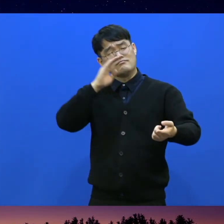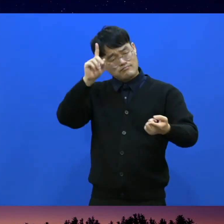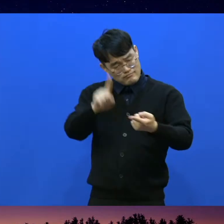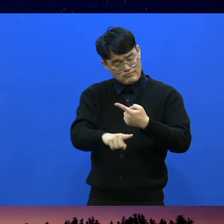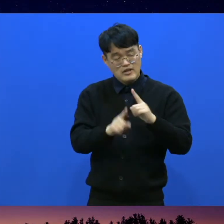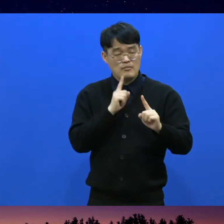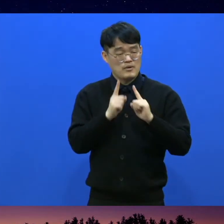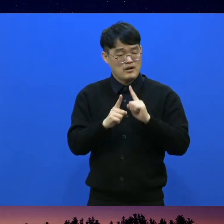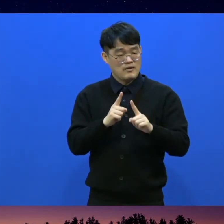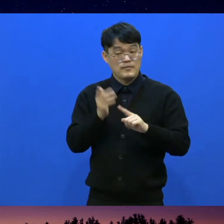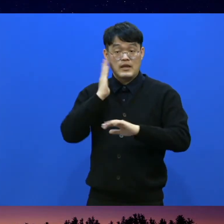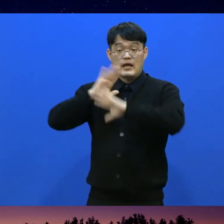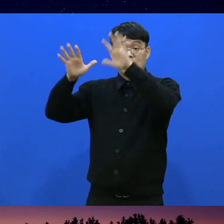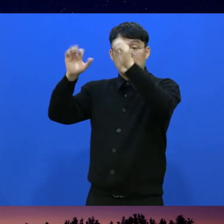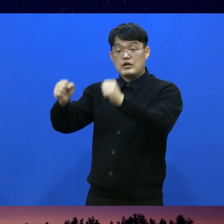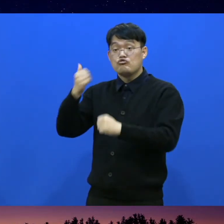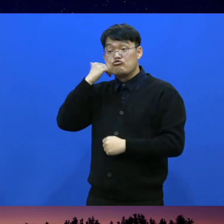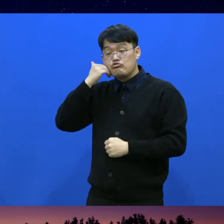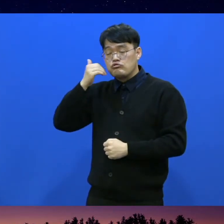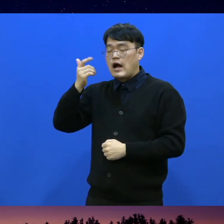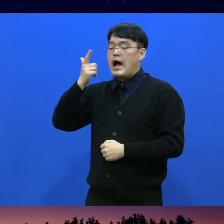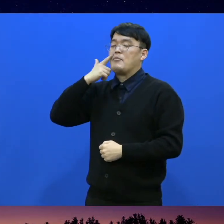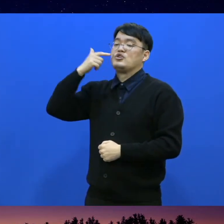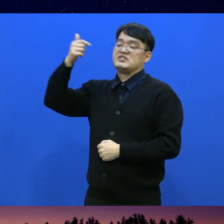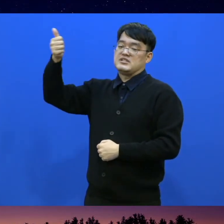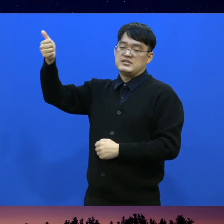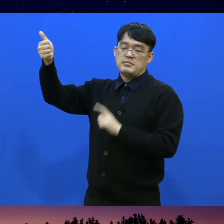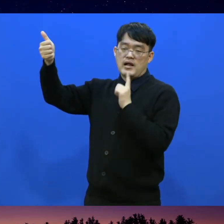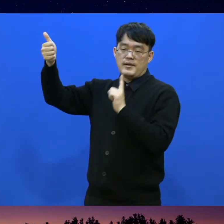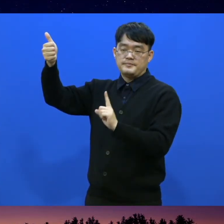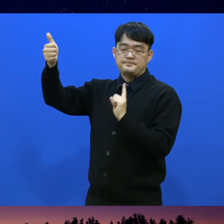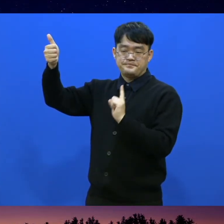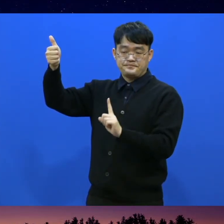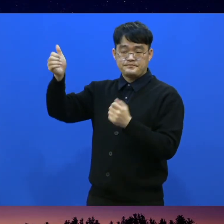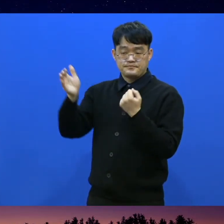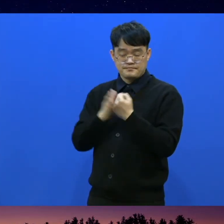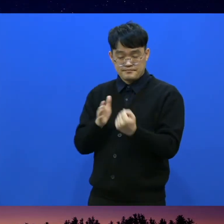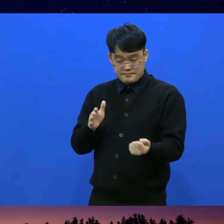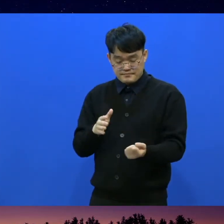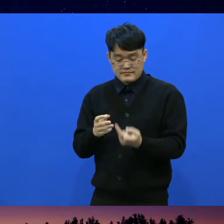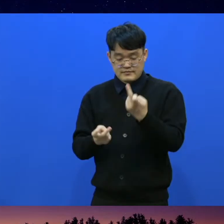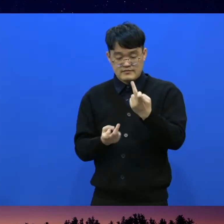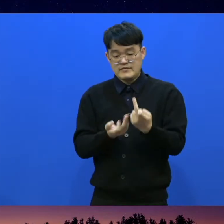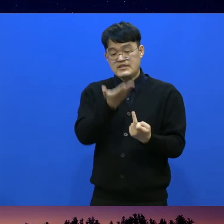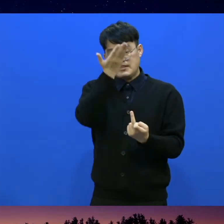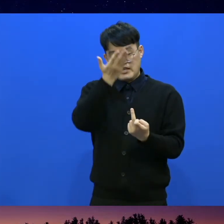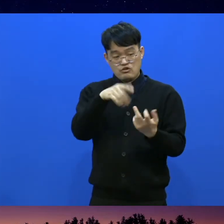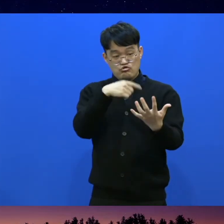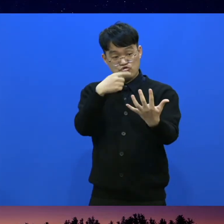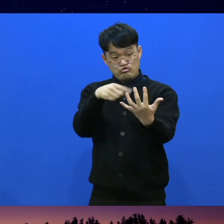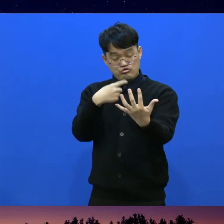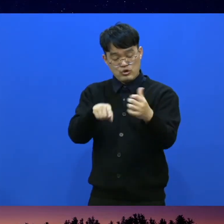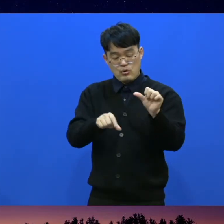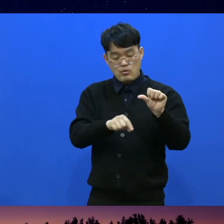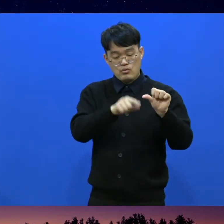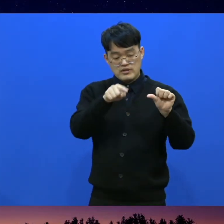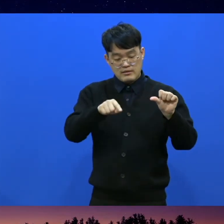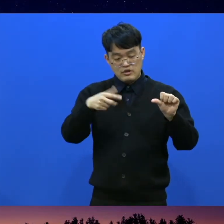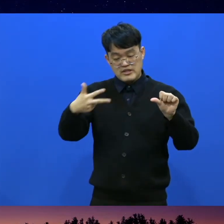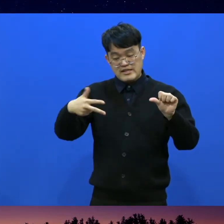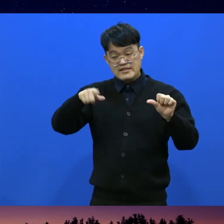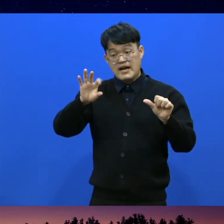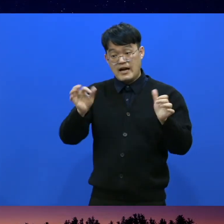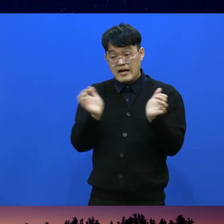계신 아버지께서. 그래서 이 산상수훈에서는 5장부터 7장까지 기도에 대한 얘기를 예수님이 여러